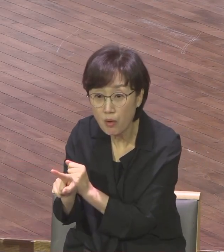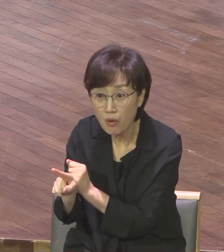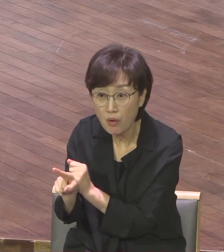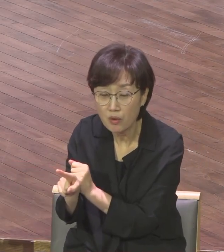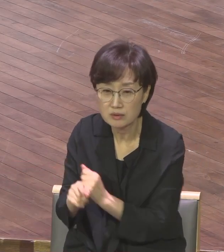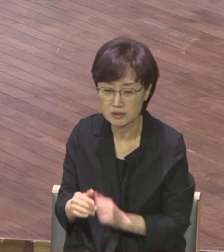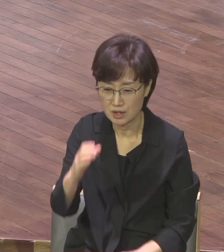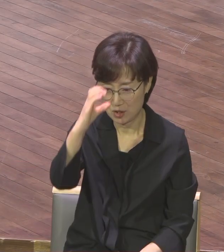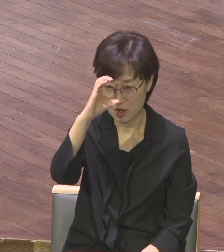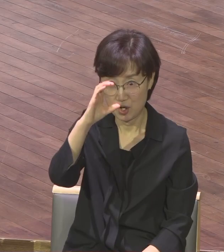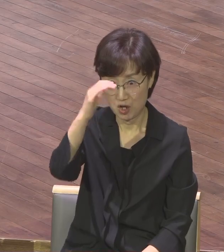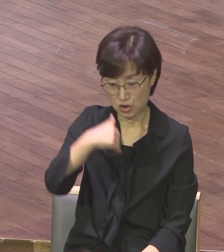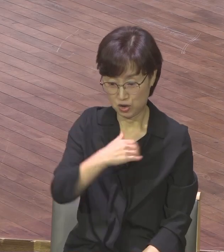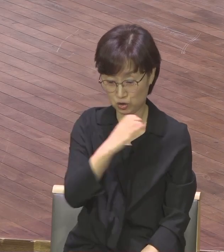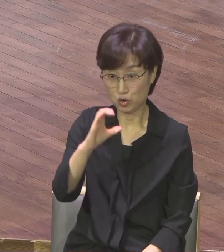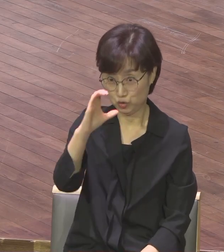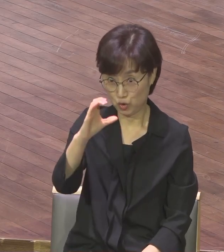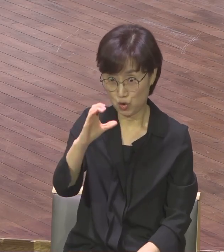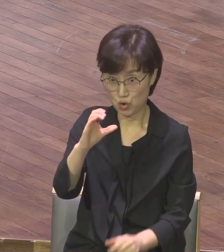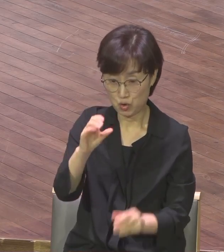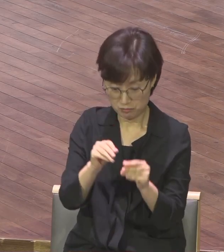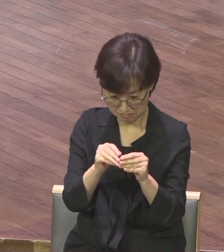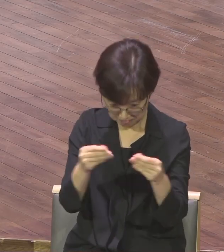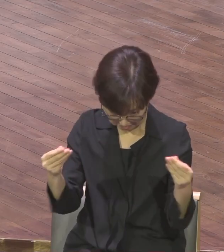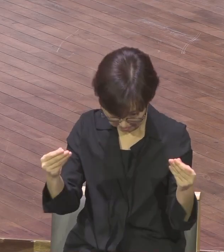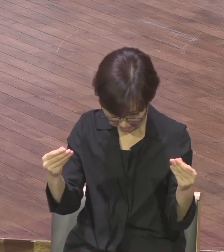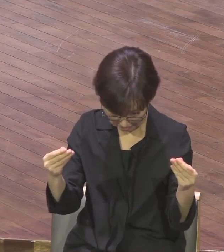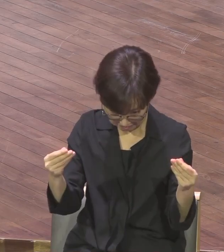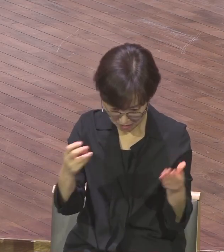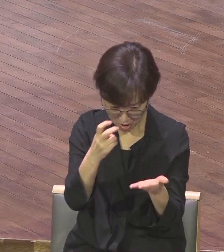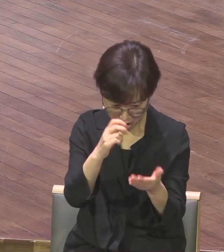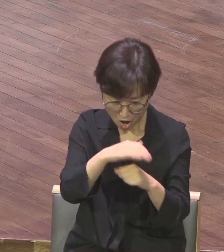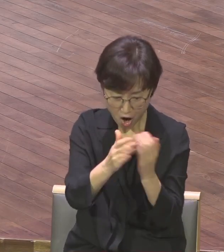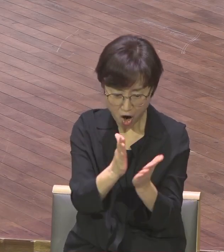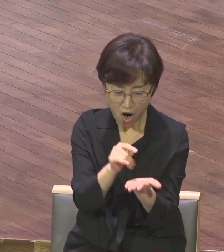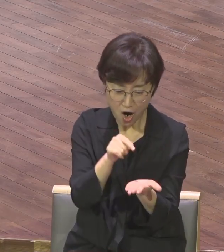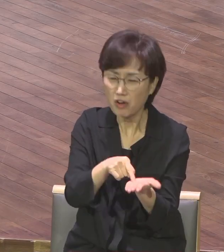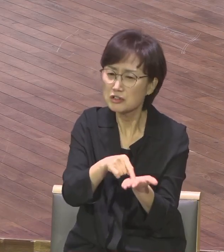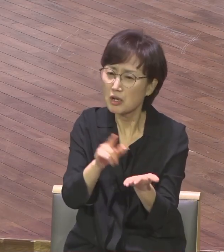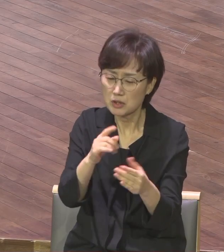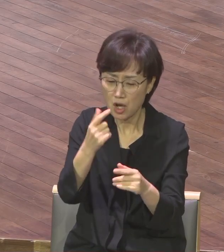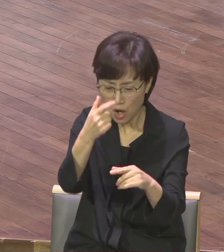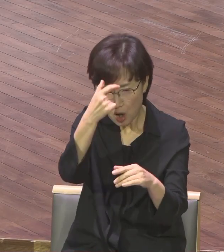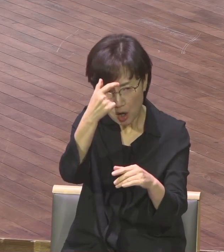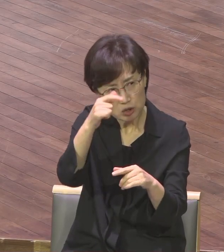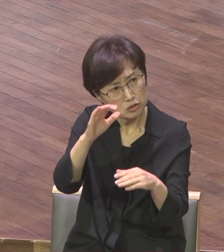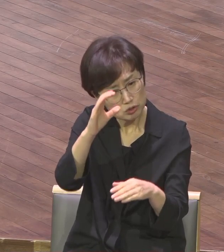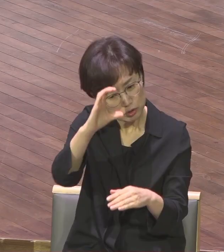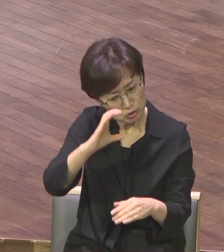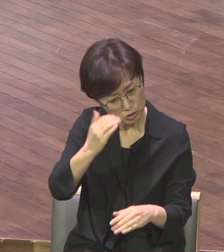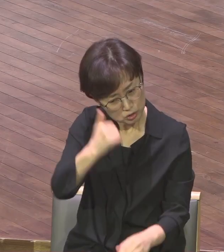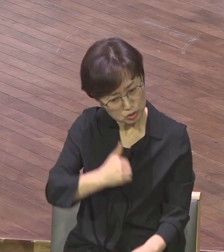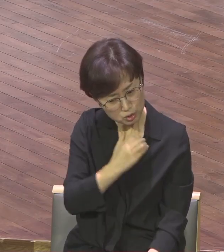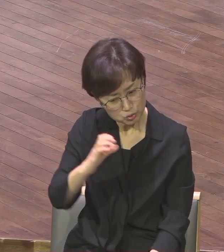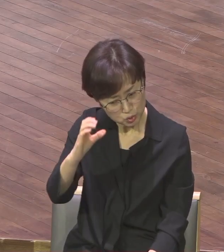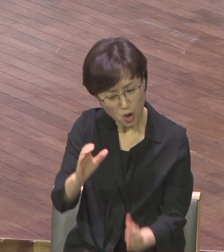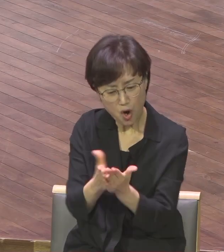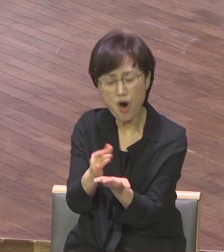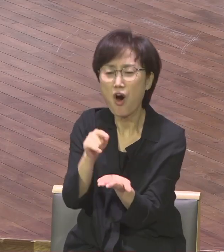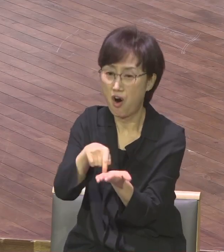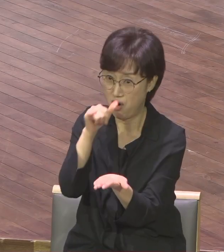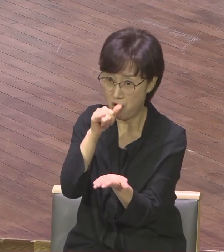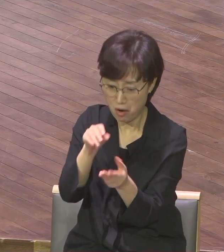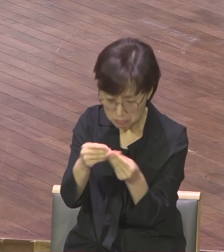그러냐? 천주교 교리 문제입니다. 천주교 교리. 그 신부들이 그렇게 가르쳐요.